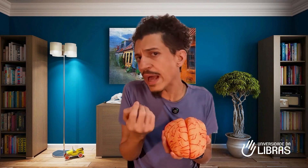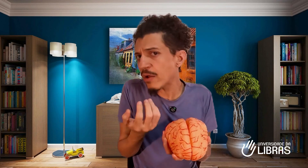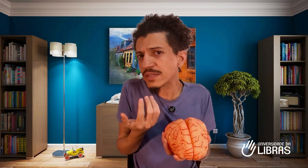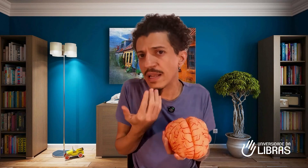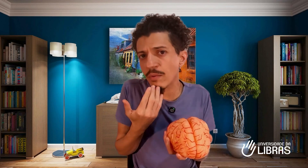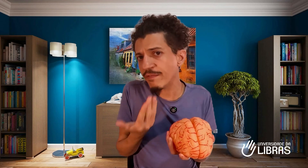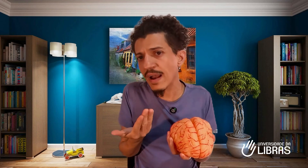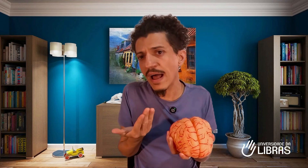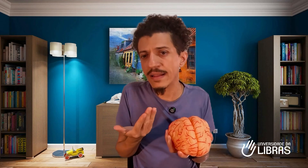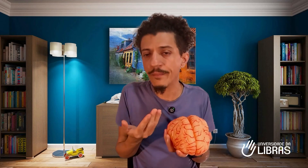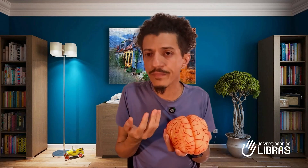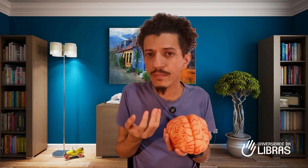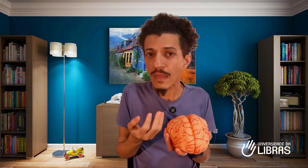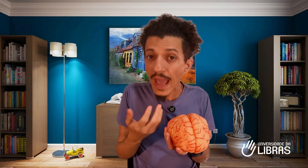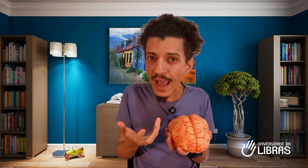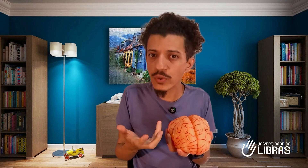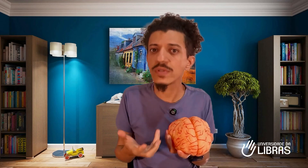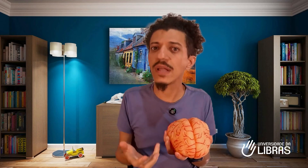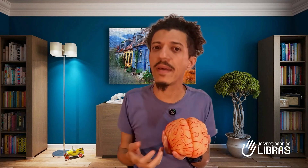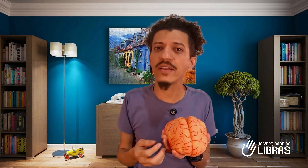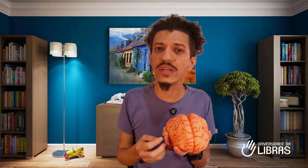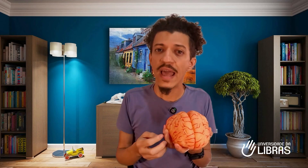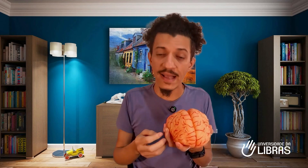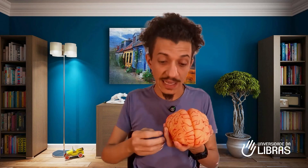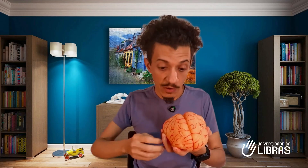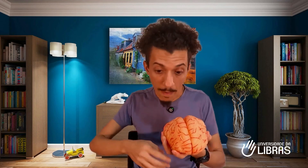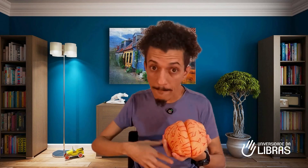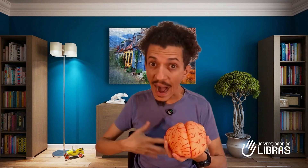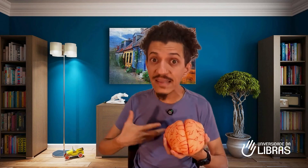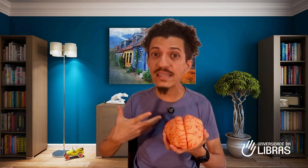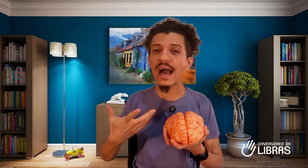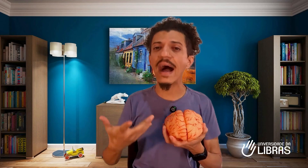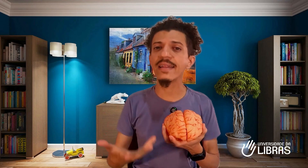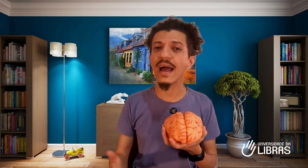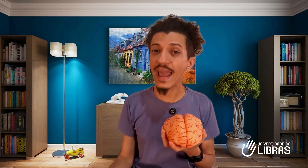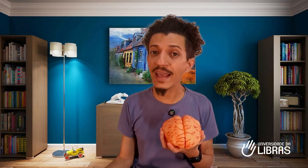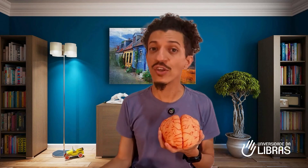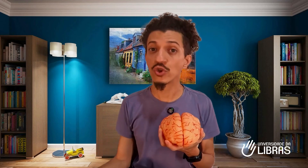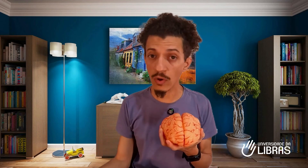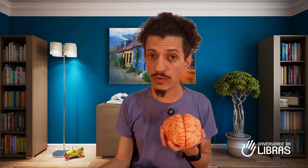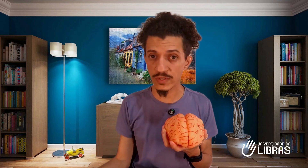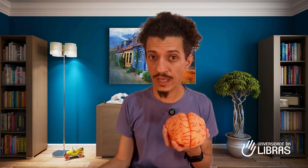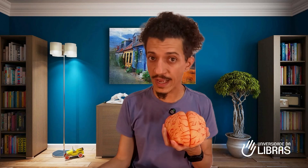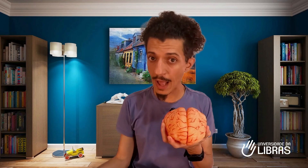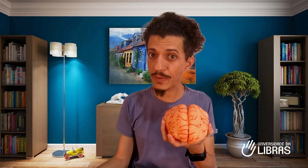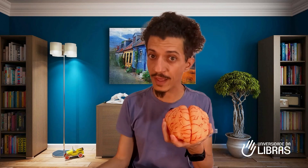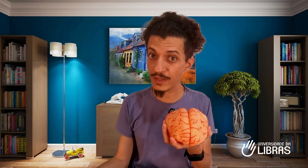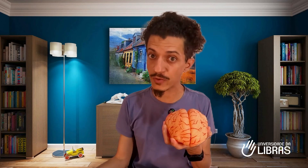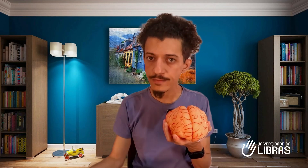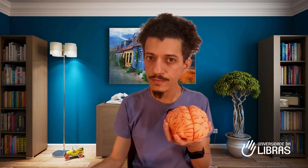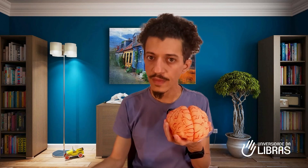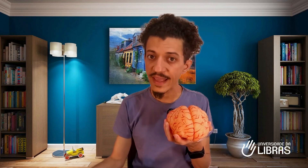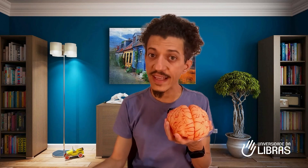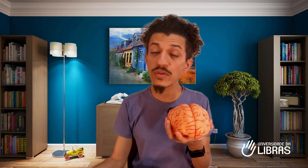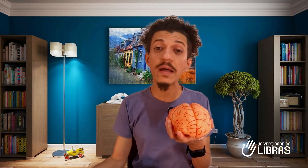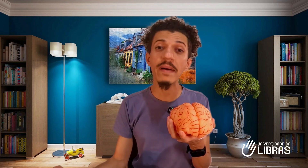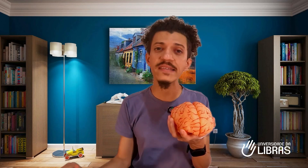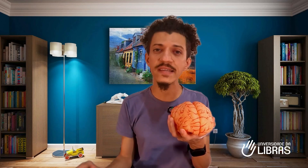nossa língua falada é justamente essa língua baseada em sons. Capta isso? Isso também